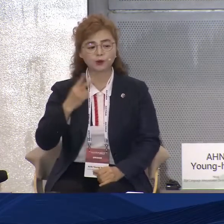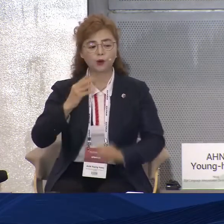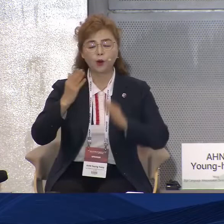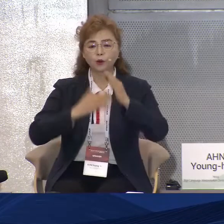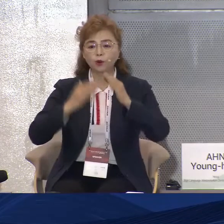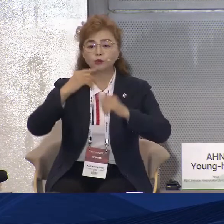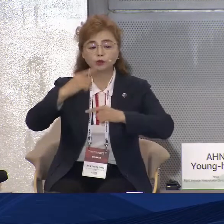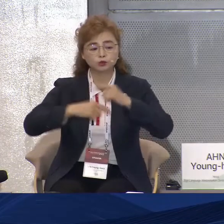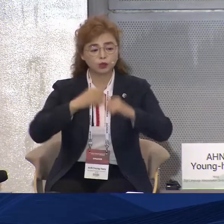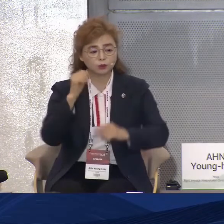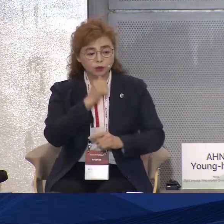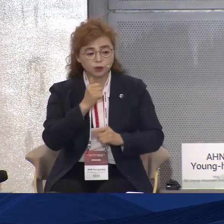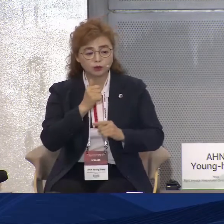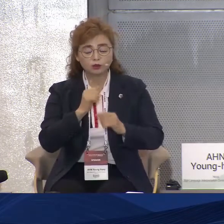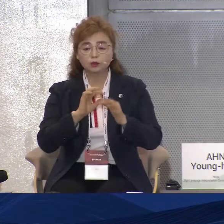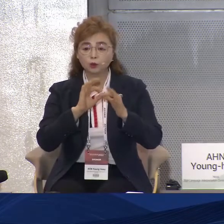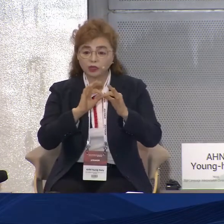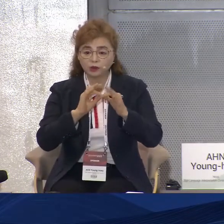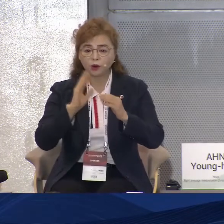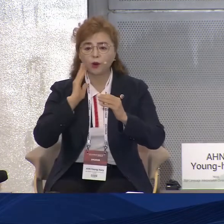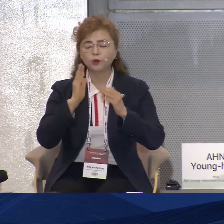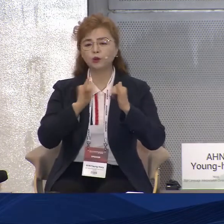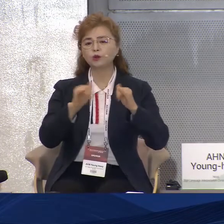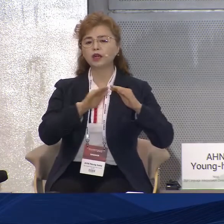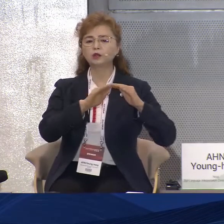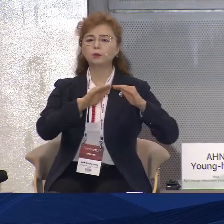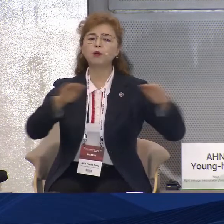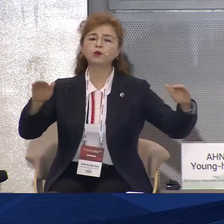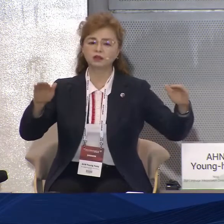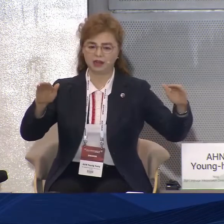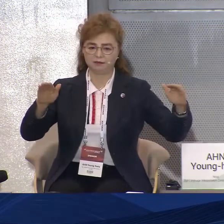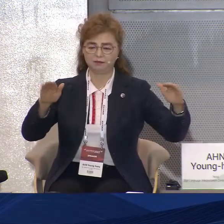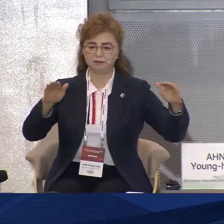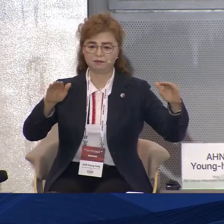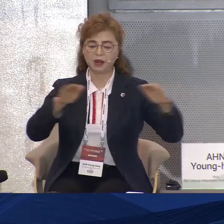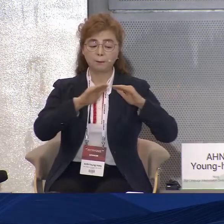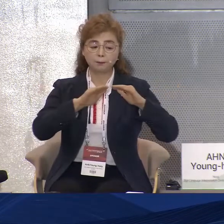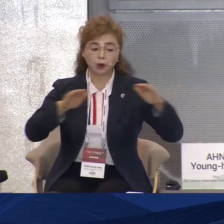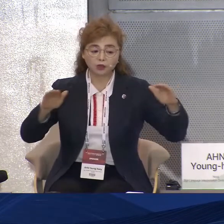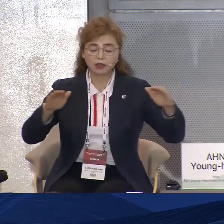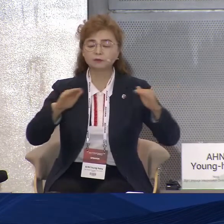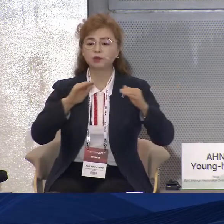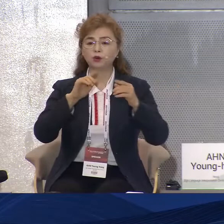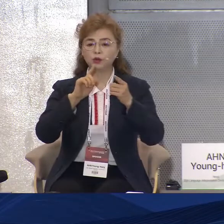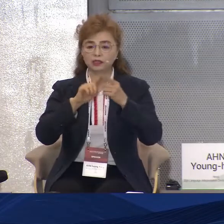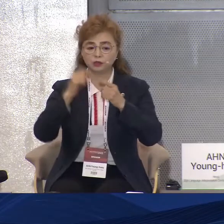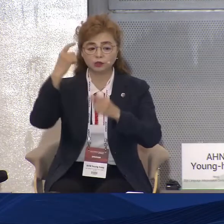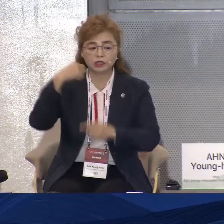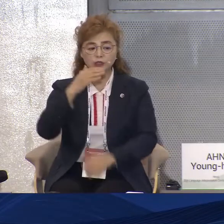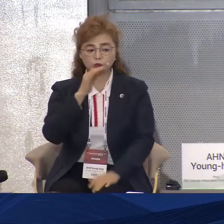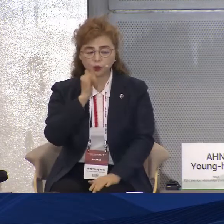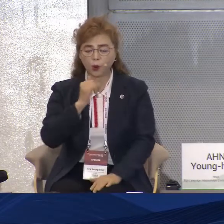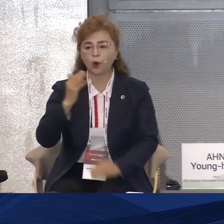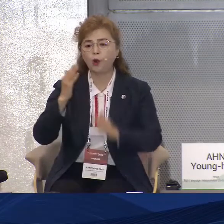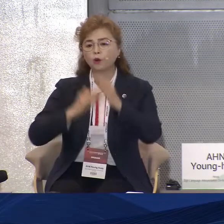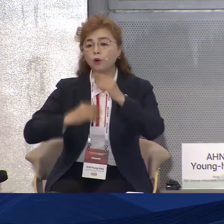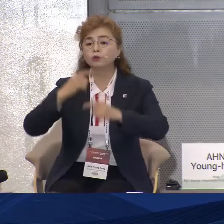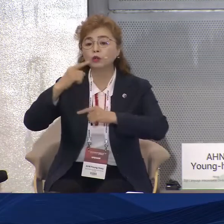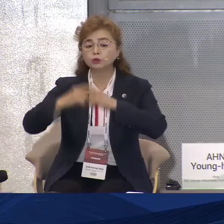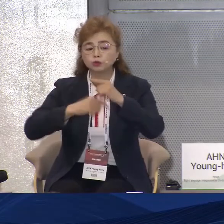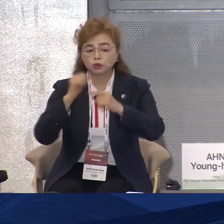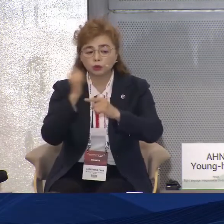되고, 또 공적 수어 통역을 통해서 농인에게도 평등함 그런 것에 대해서도 느낄 수